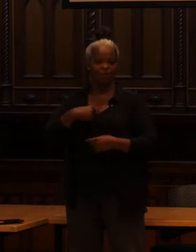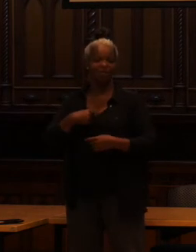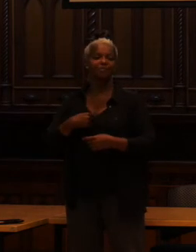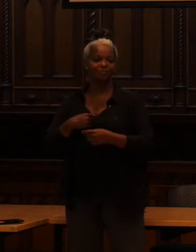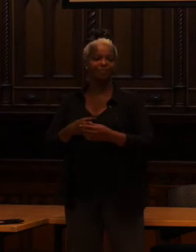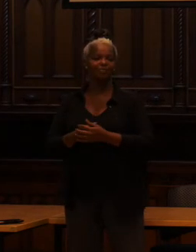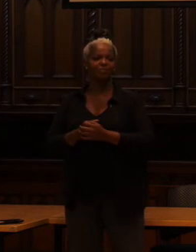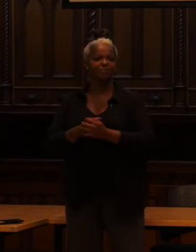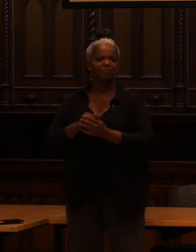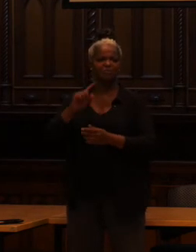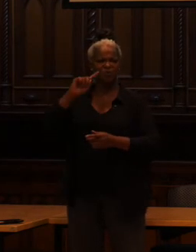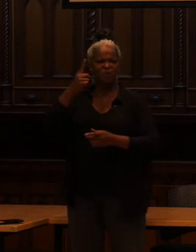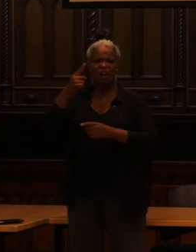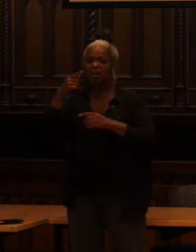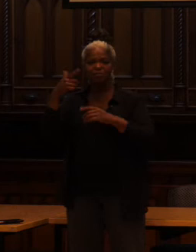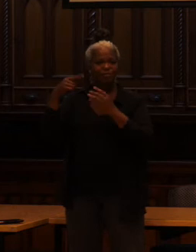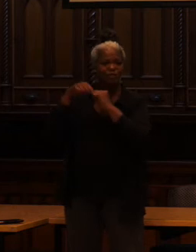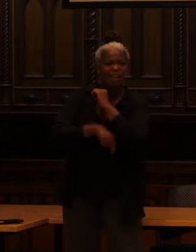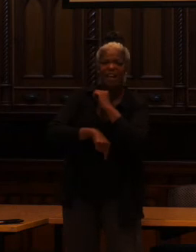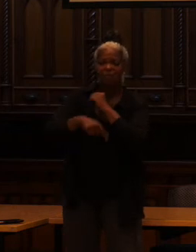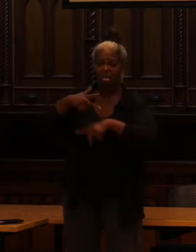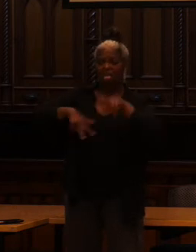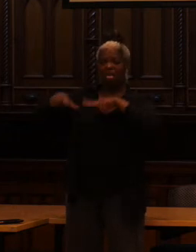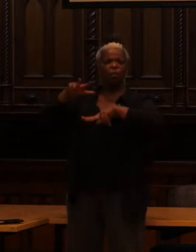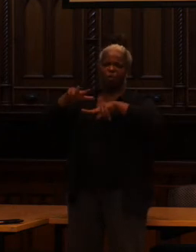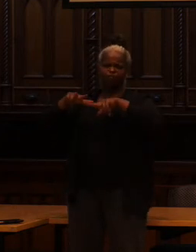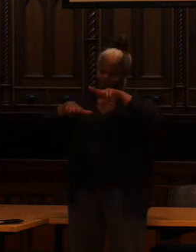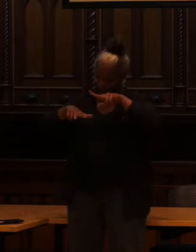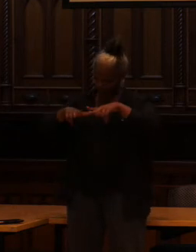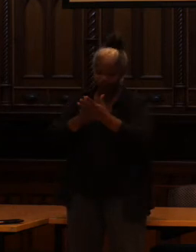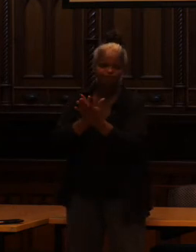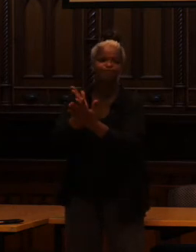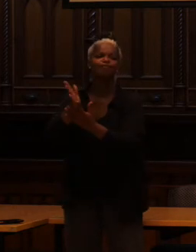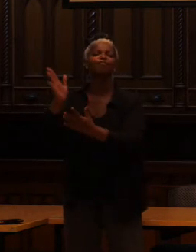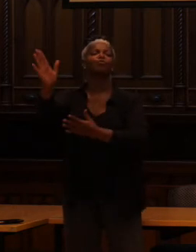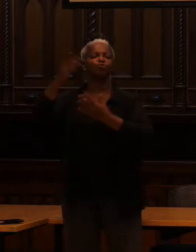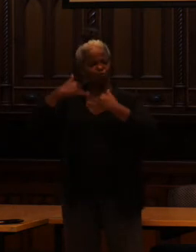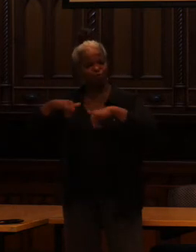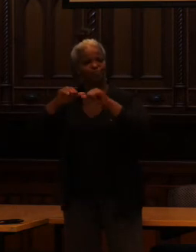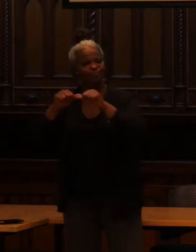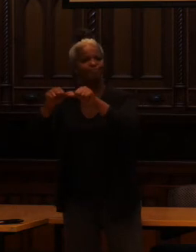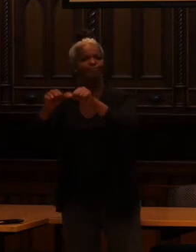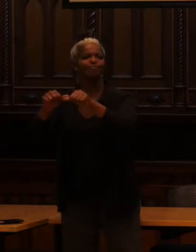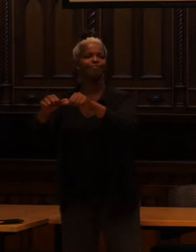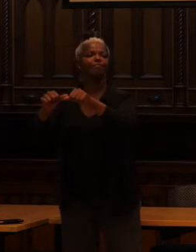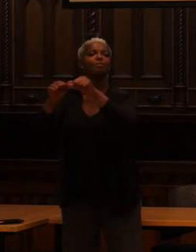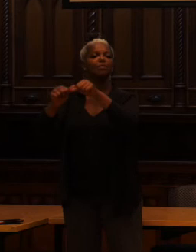échec, aller toujours de l'avant, être soi-même, vivre son